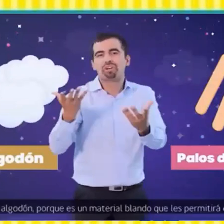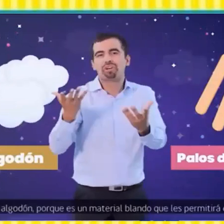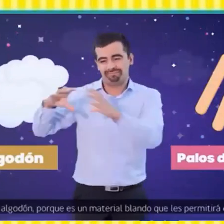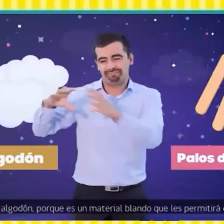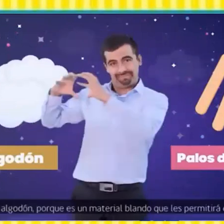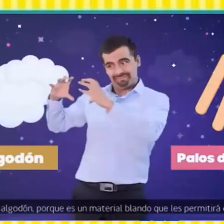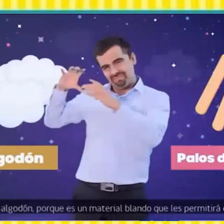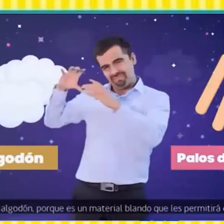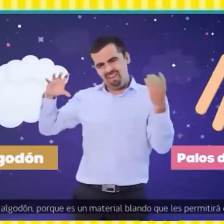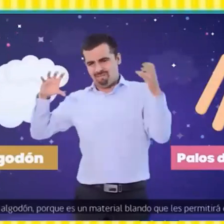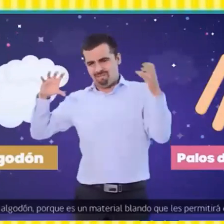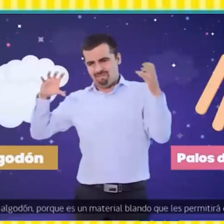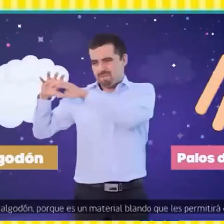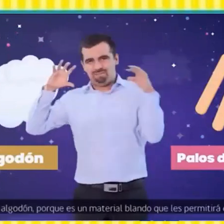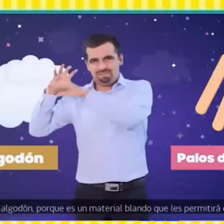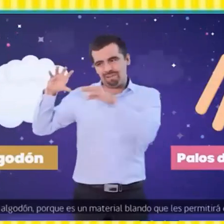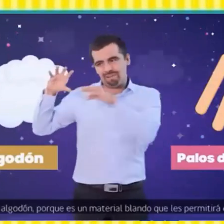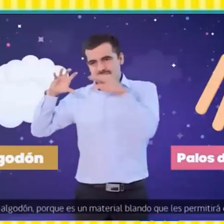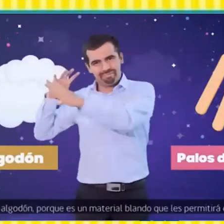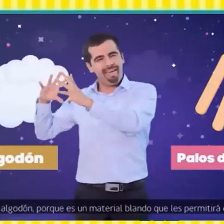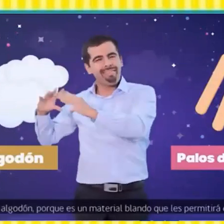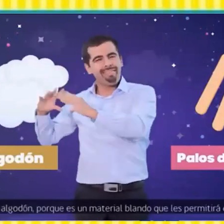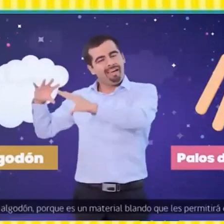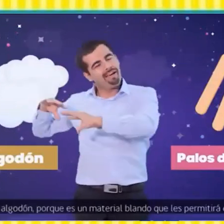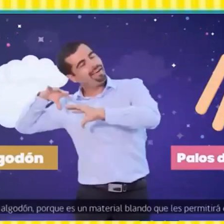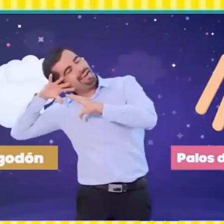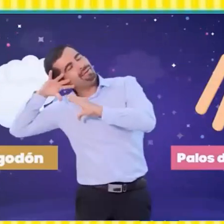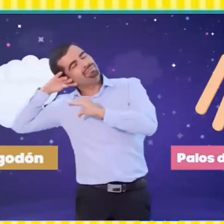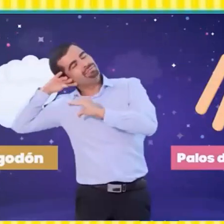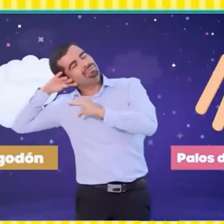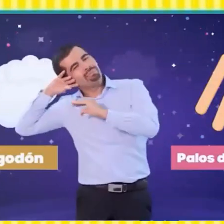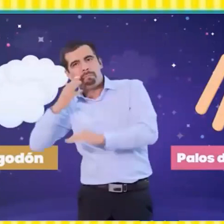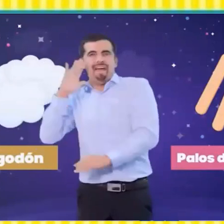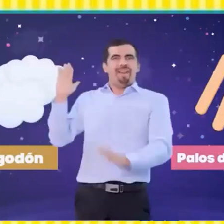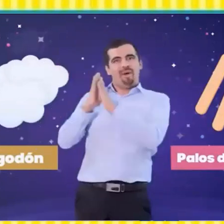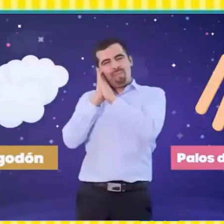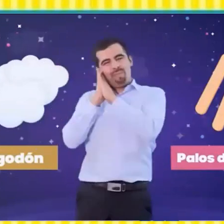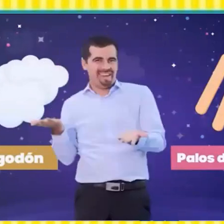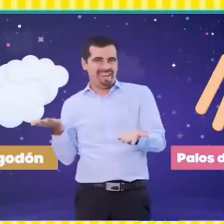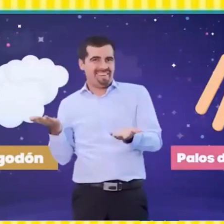Eligen algodón porque es un material blando que les permitirá dormir mejor.